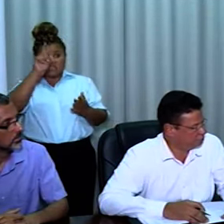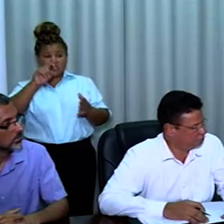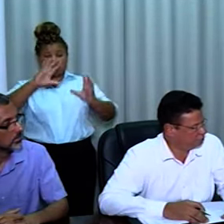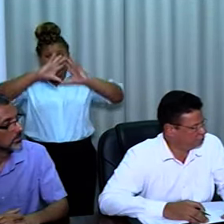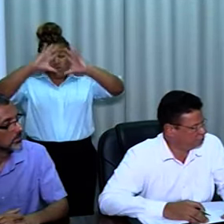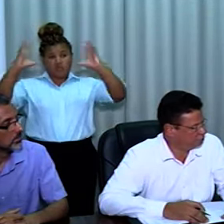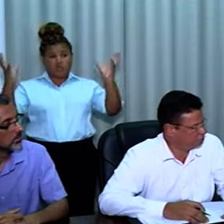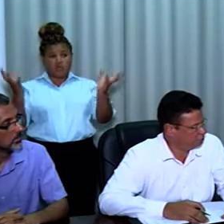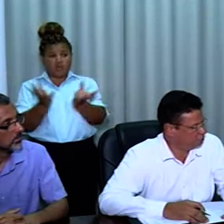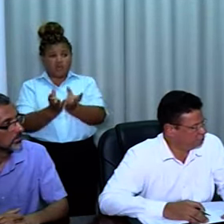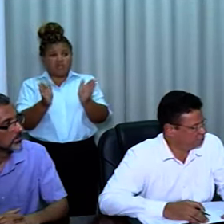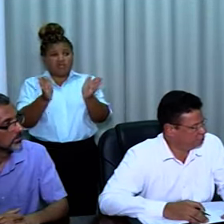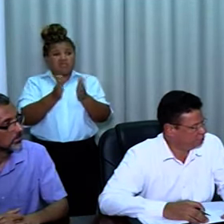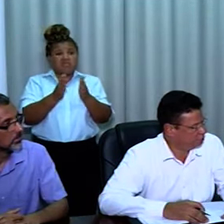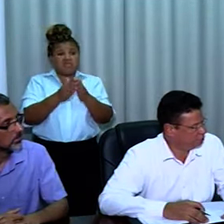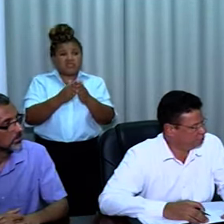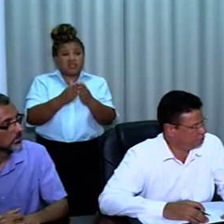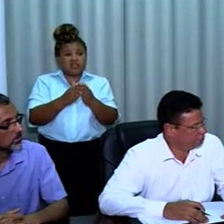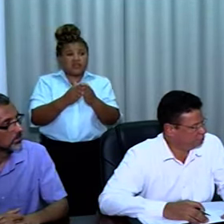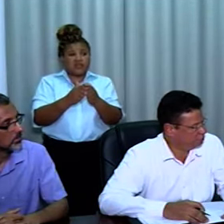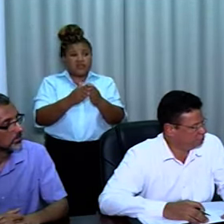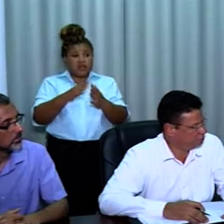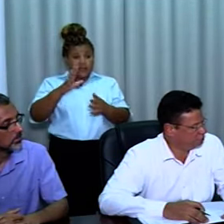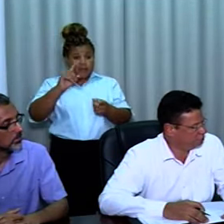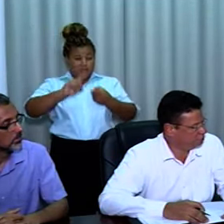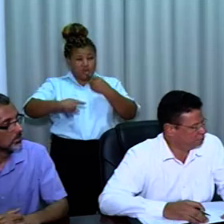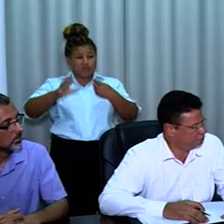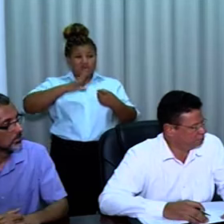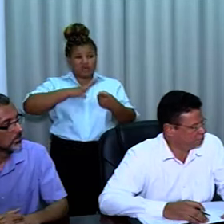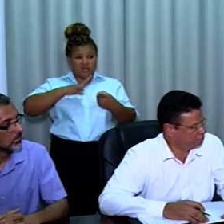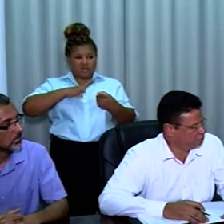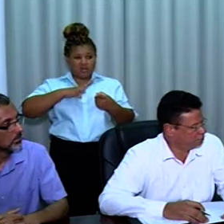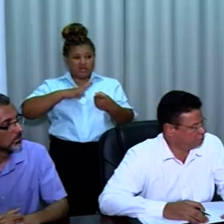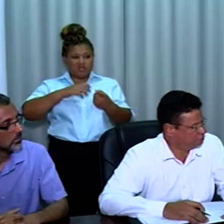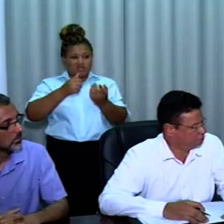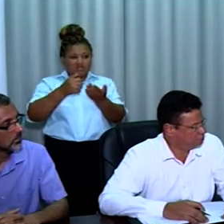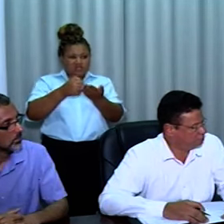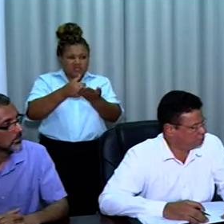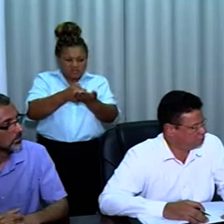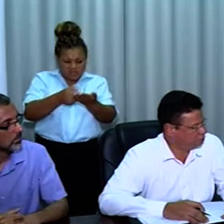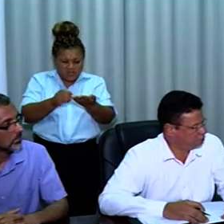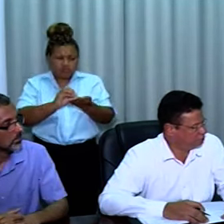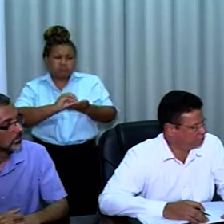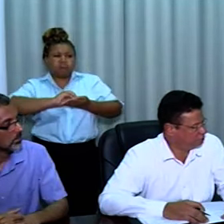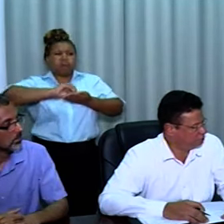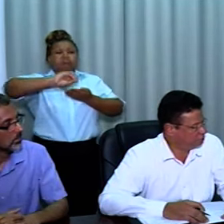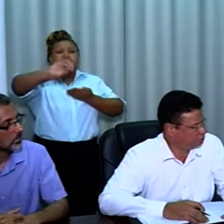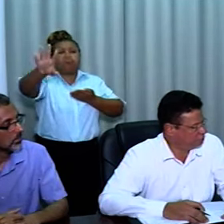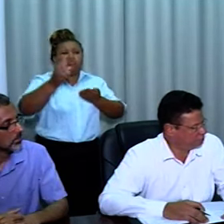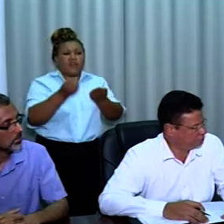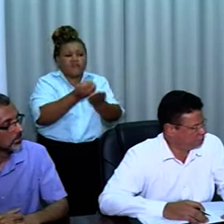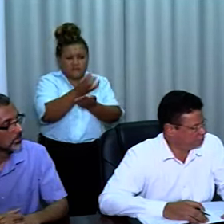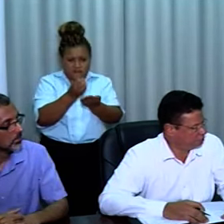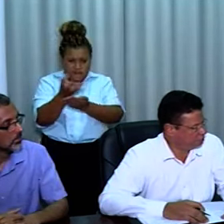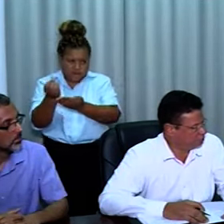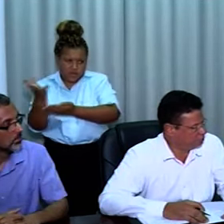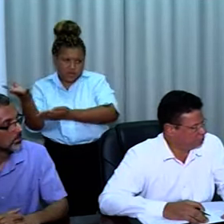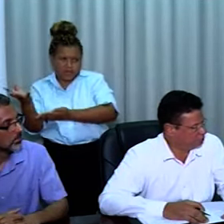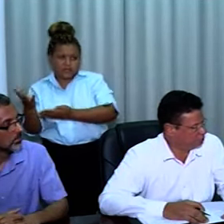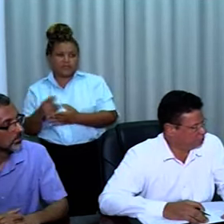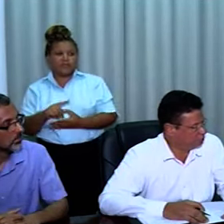commencé à travailler avec les services providers pour qu'ils aient un système SMS, qui envoie un message nationwide pour tout le